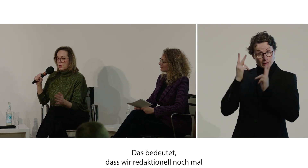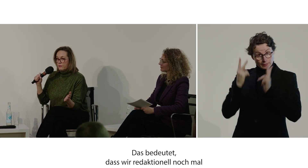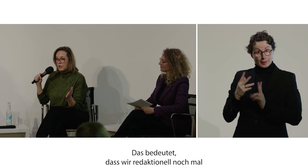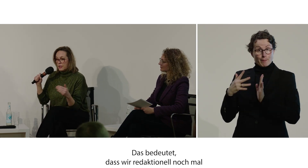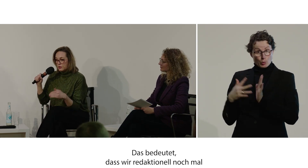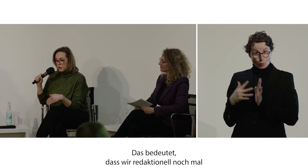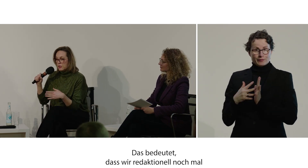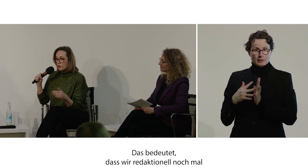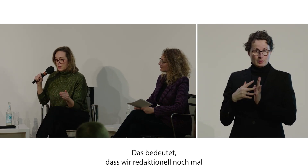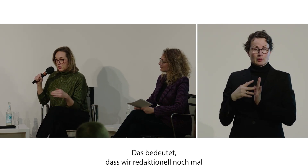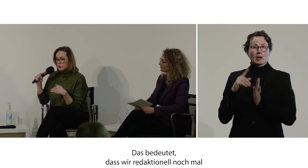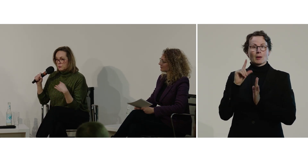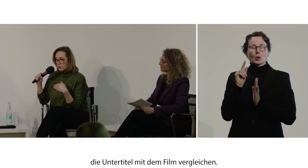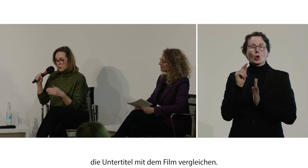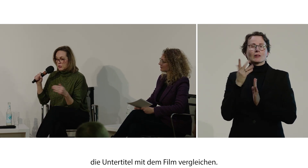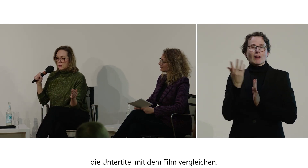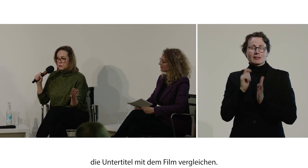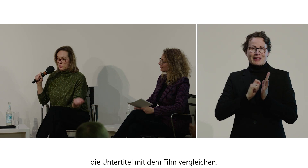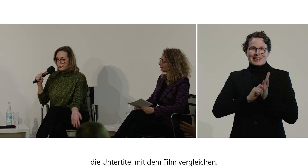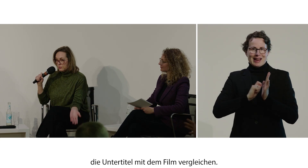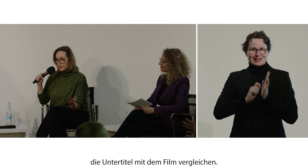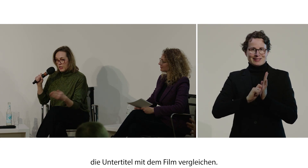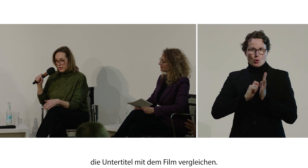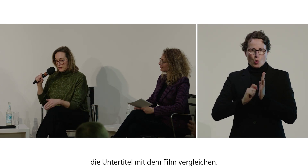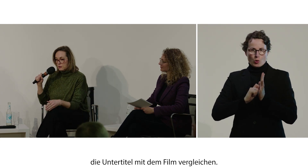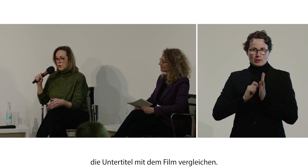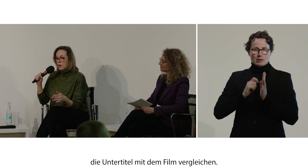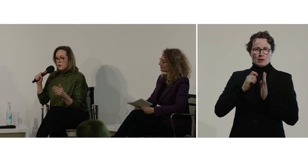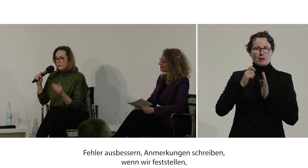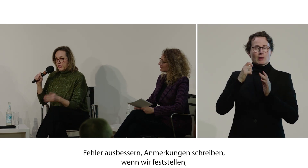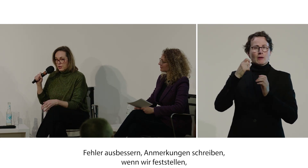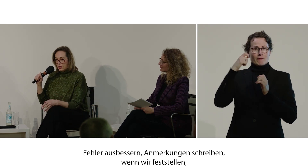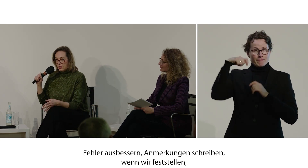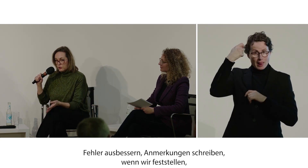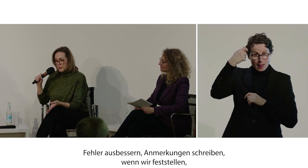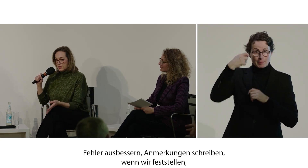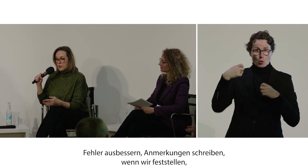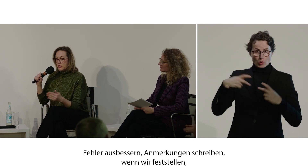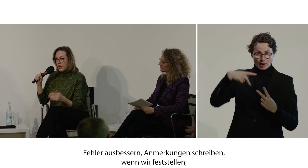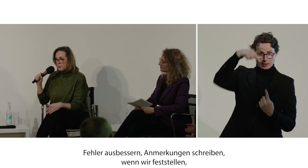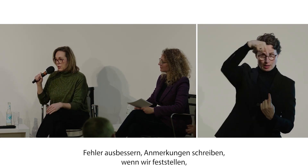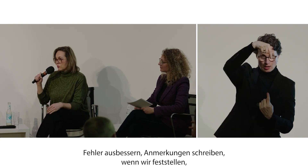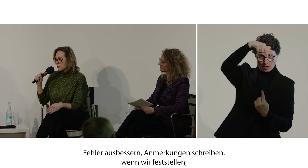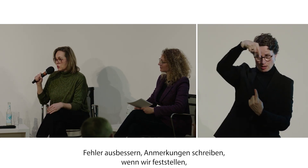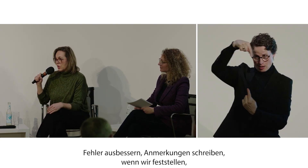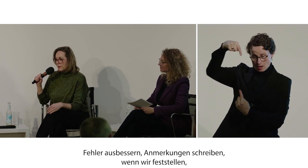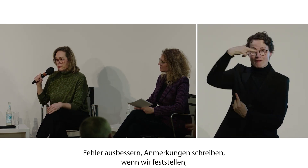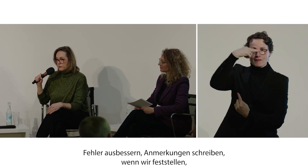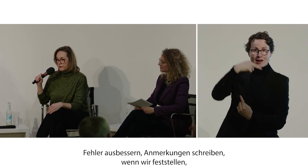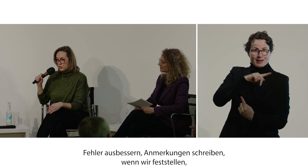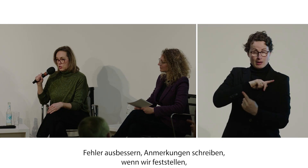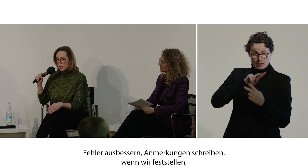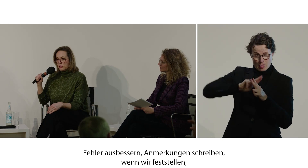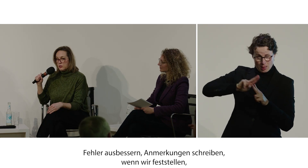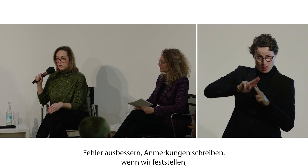dass wir einfach redaktionell nochmal die Untertitel mit dem Film vergleichen, Fehler ausbessern, Anmerkungen schreiben,